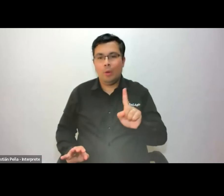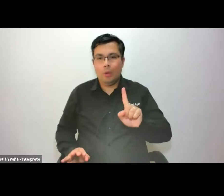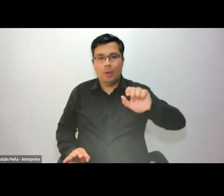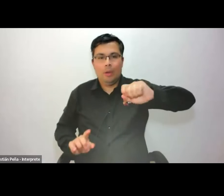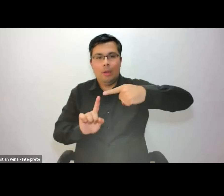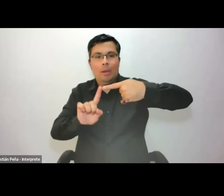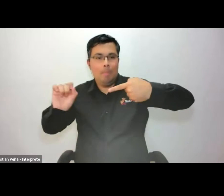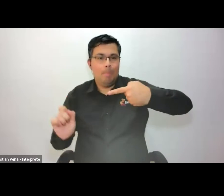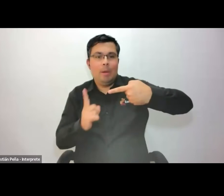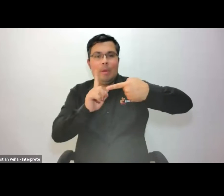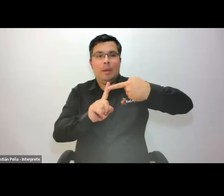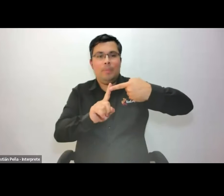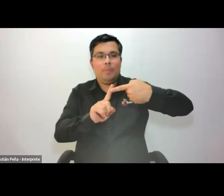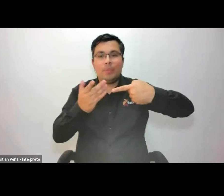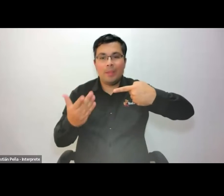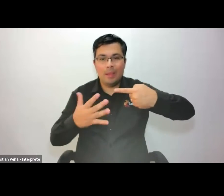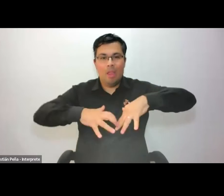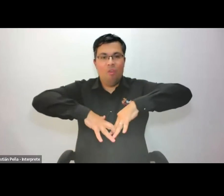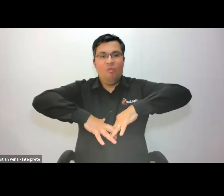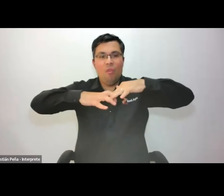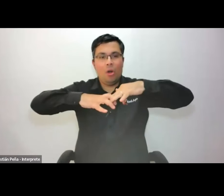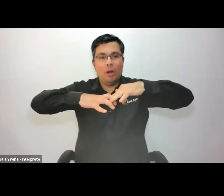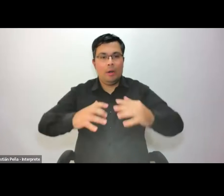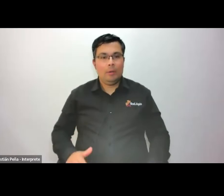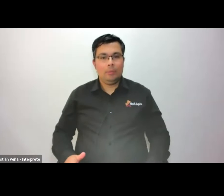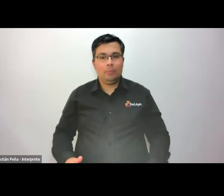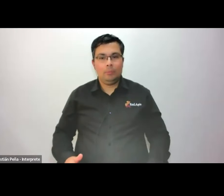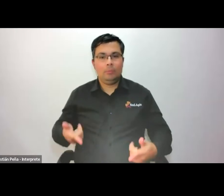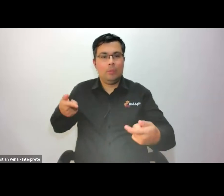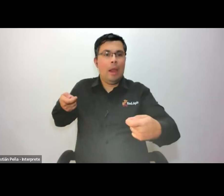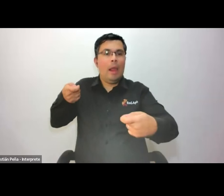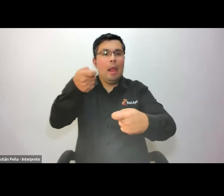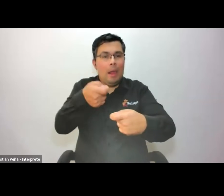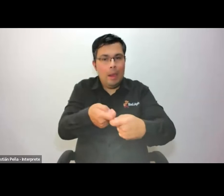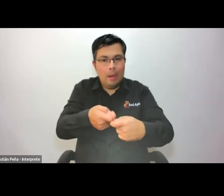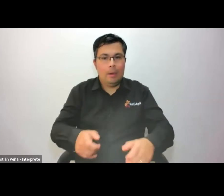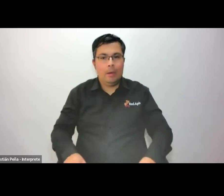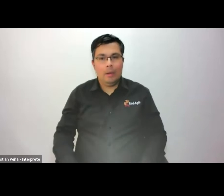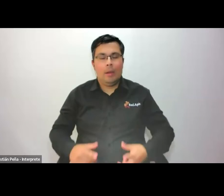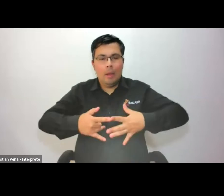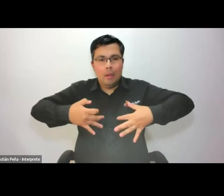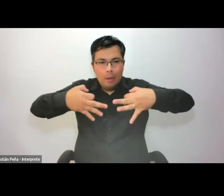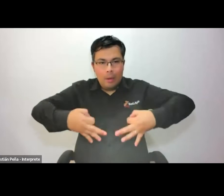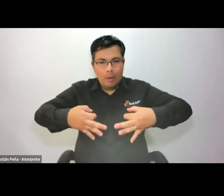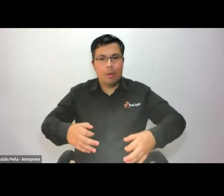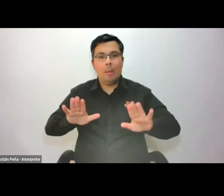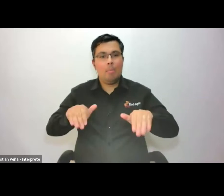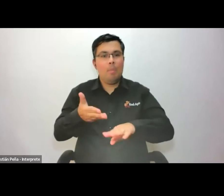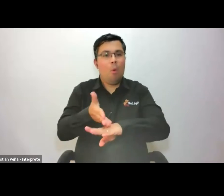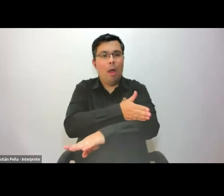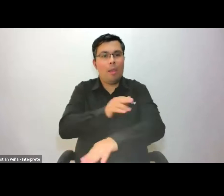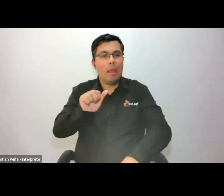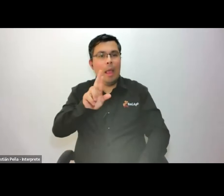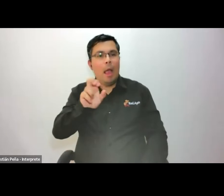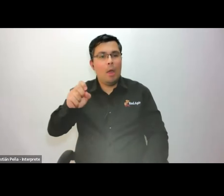fortalecer, enriquecer y robustecer, tal como decía Aarón, un marco normativo muy sólido en